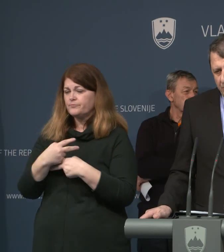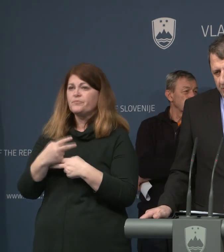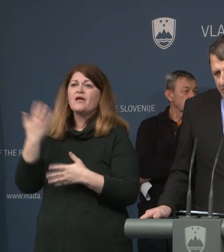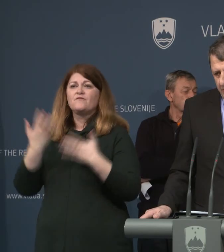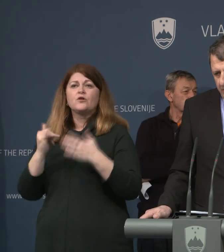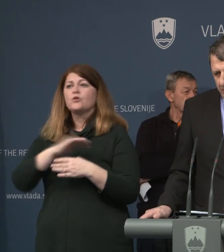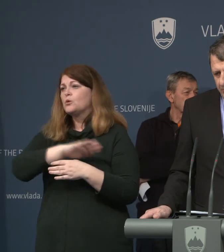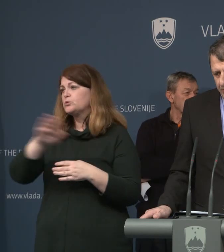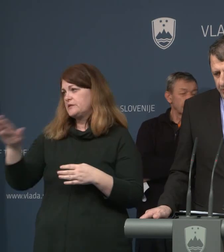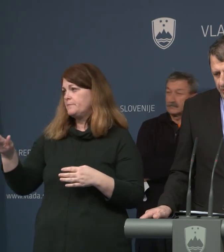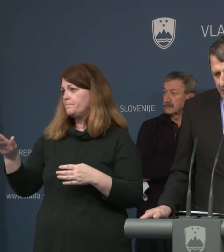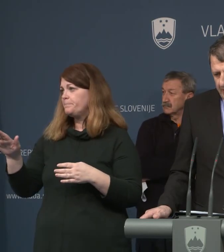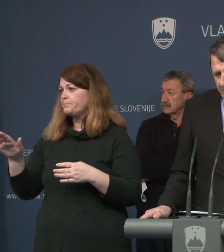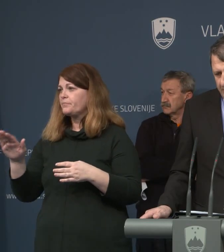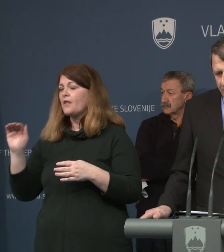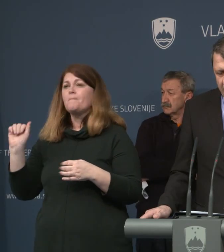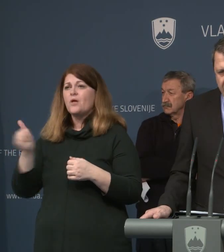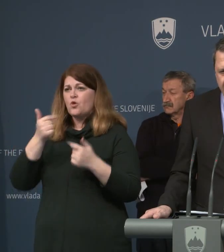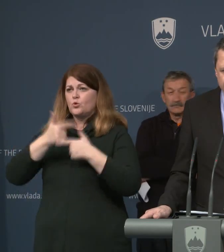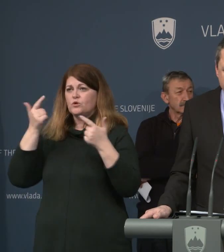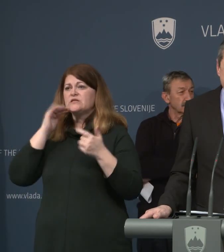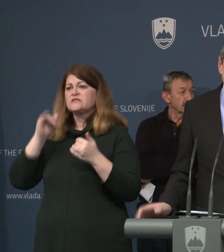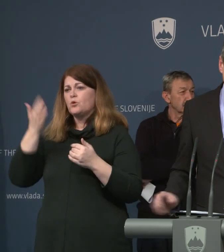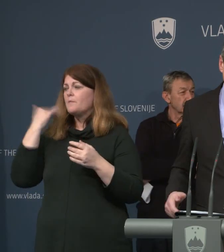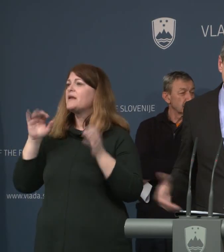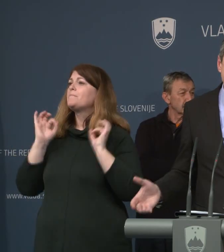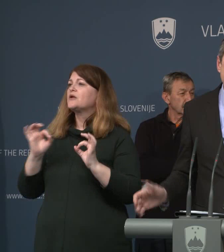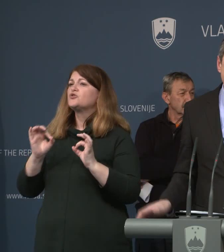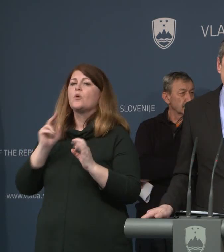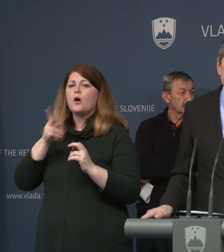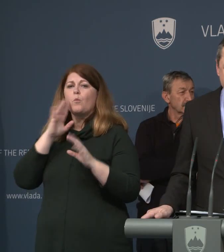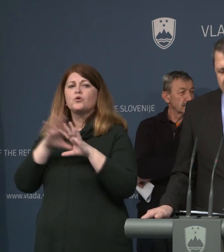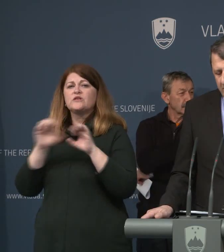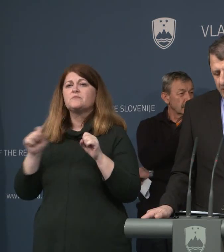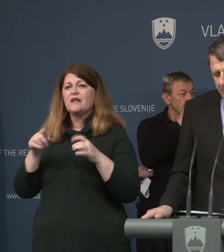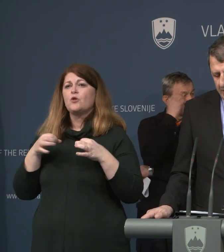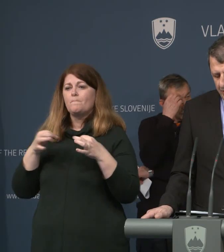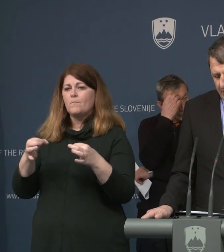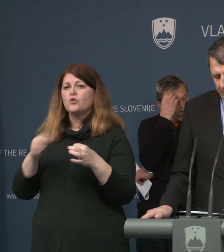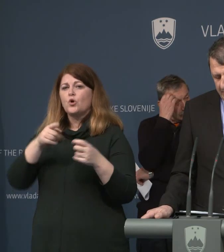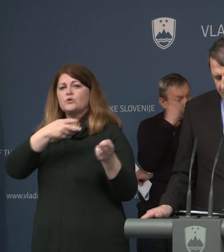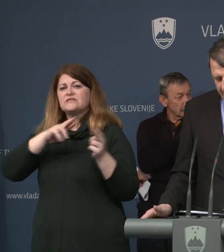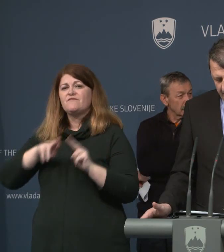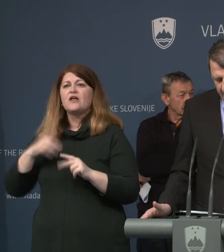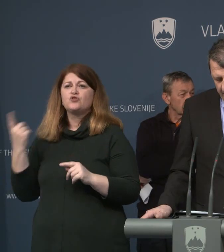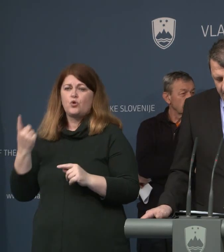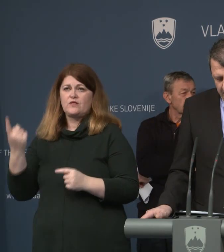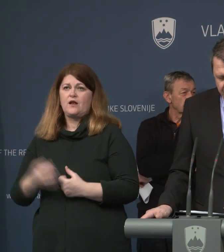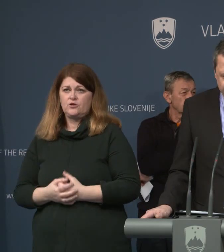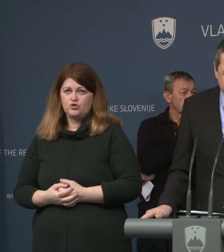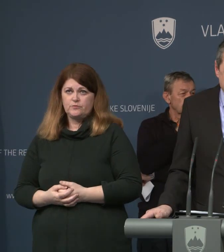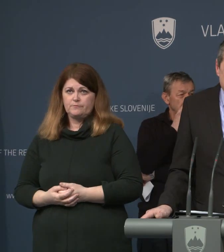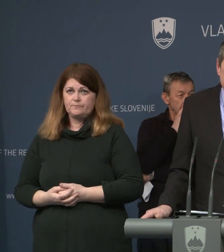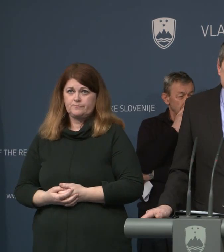je vsem tudi popolnoma jasno, da se morajo prej prepričati, kako bodo izpeljali to pot, ko se vračajo nekam daleč.